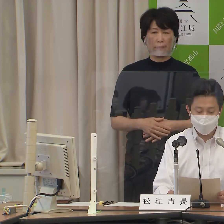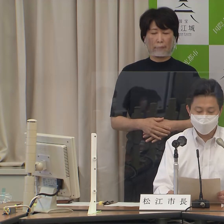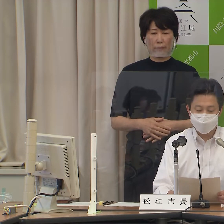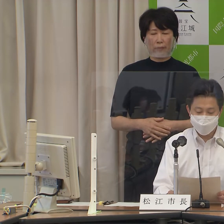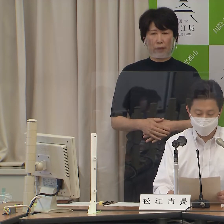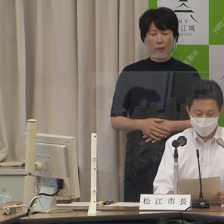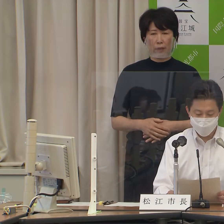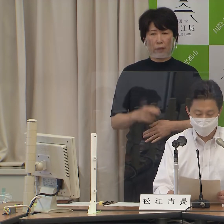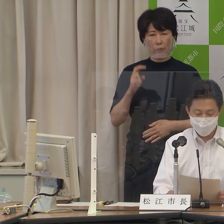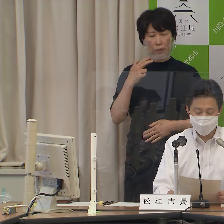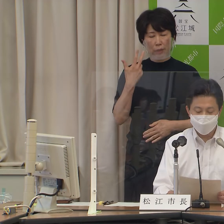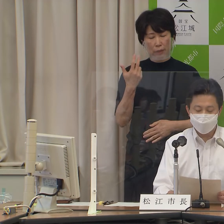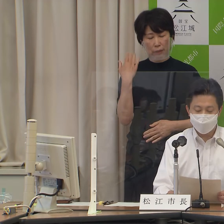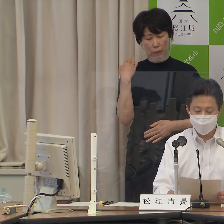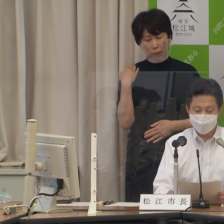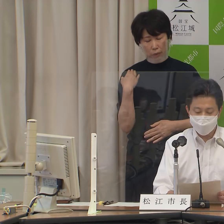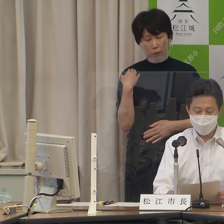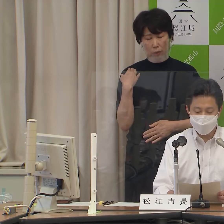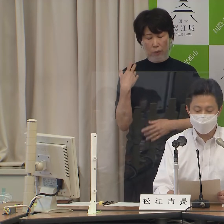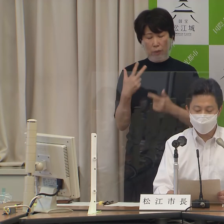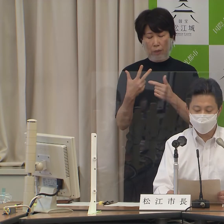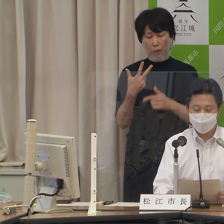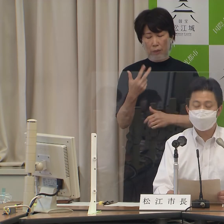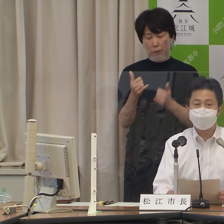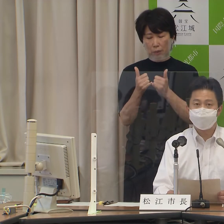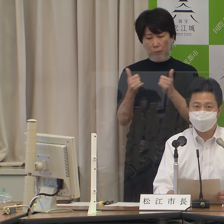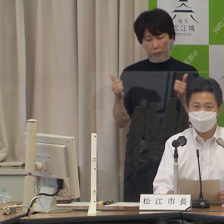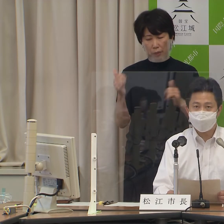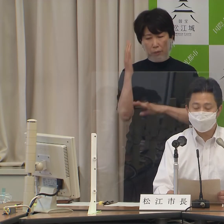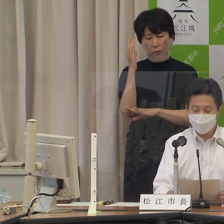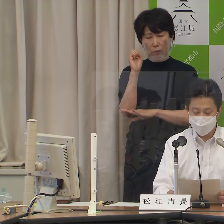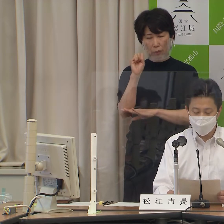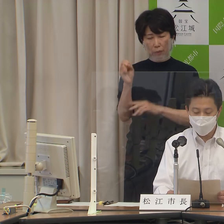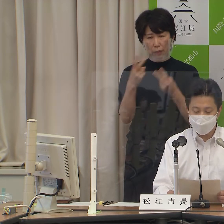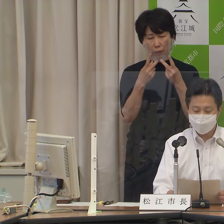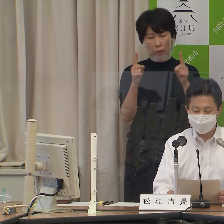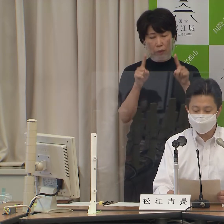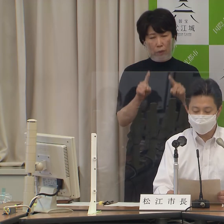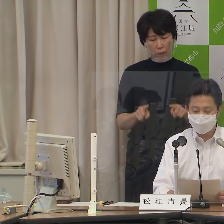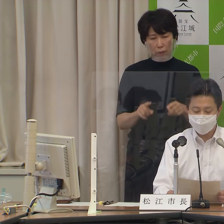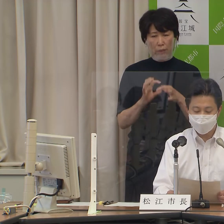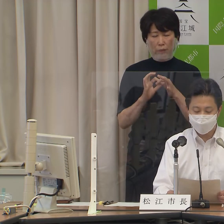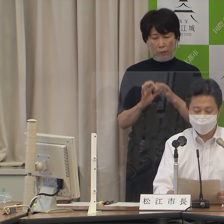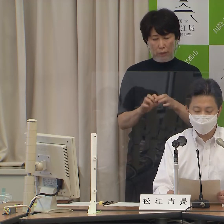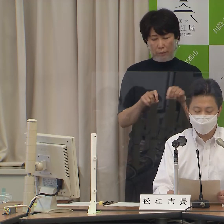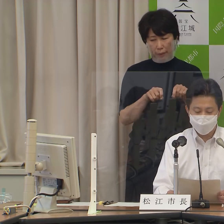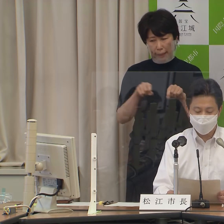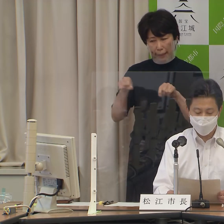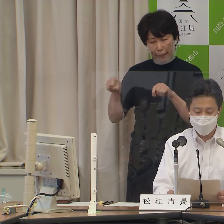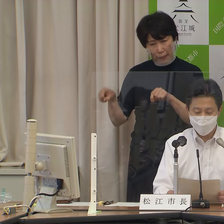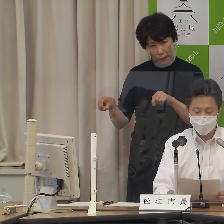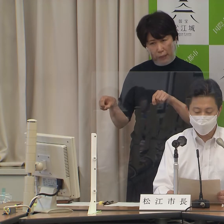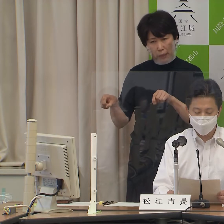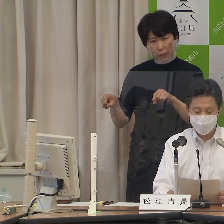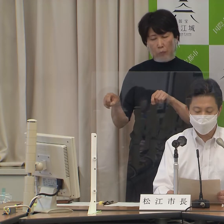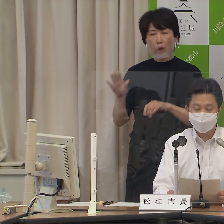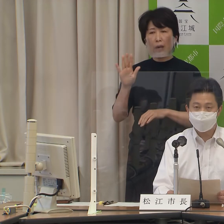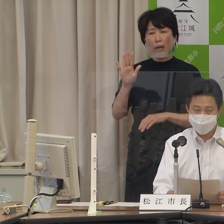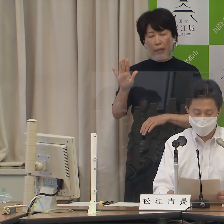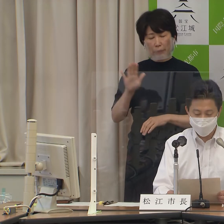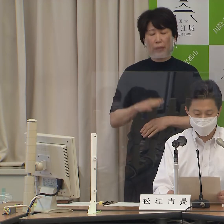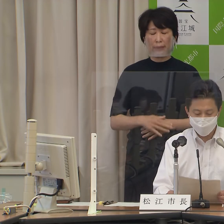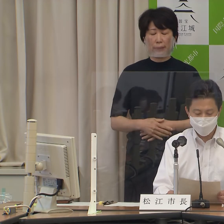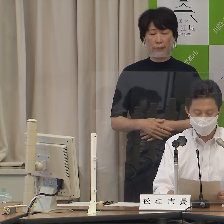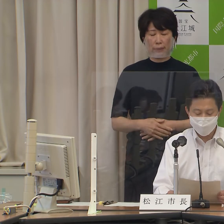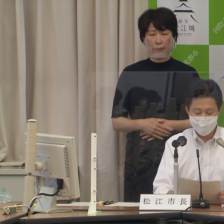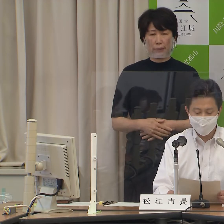本市が主催する市民講座やイベントなどについて、今後延期させていただく場合がありますので、お含み置き